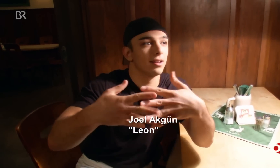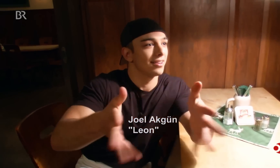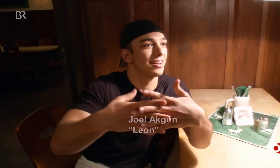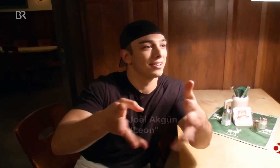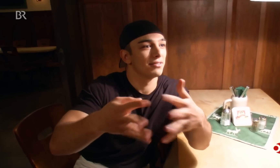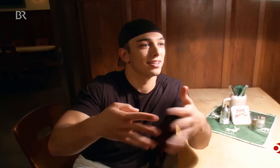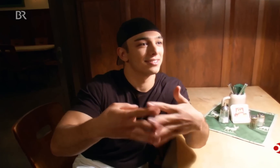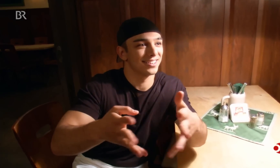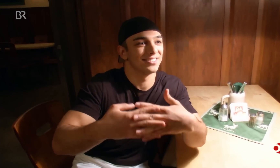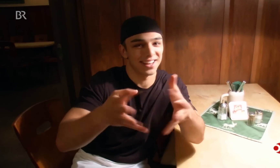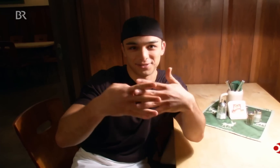Netflix.